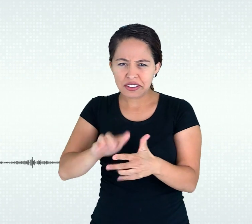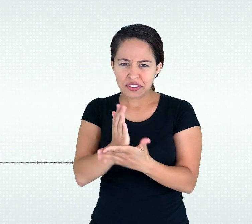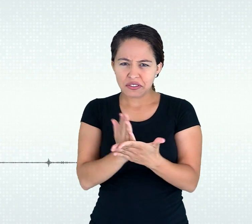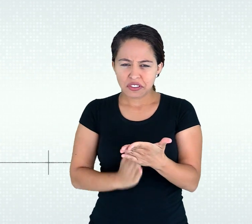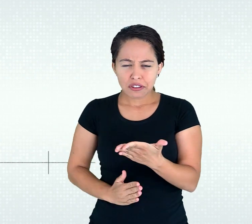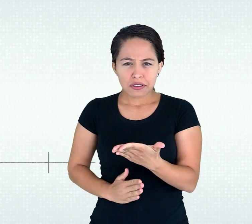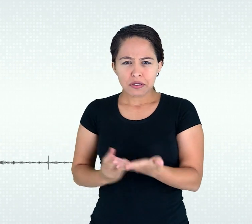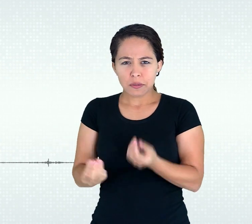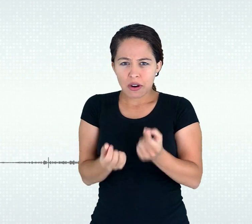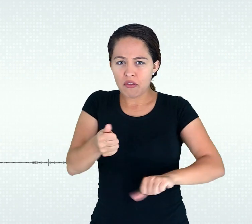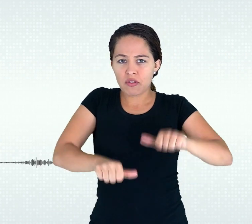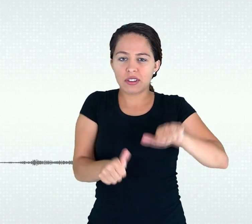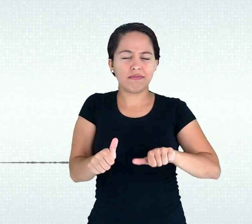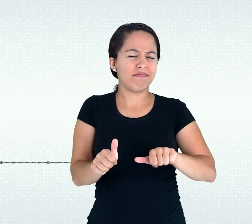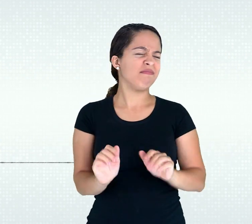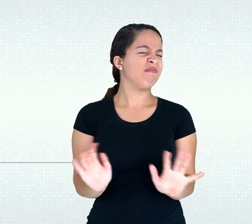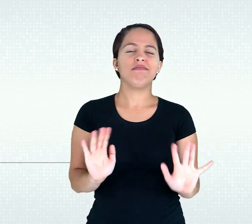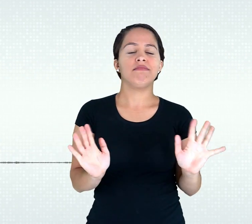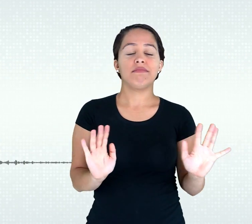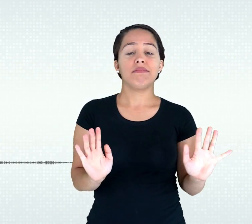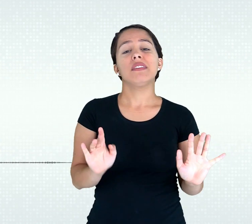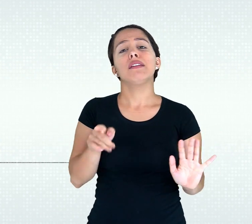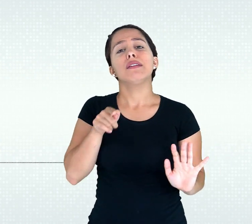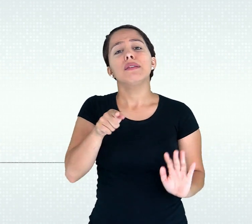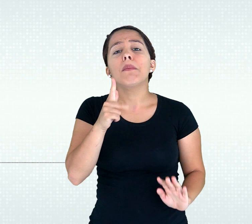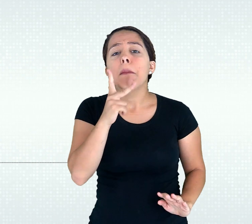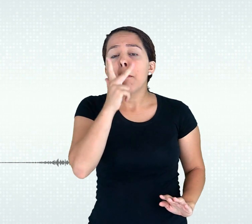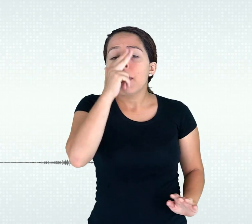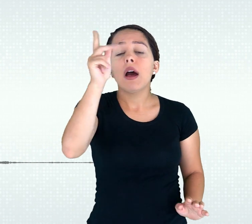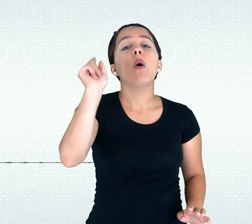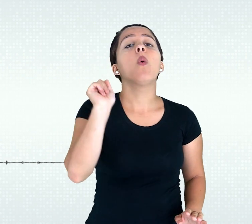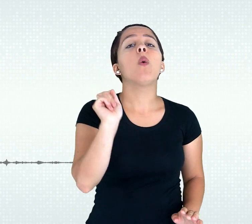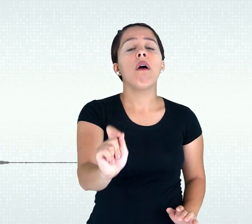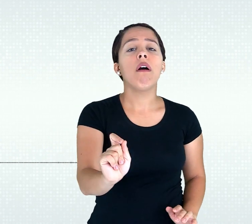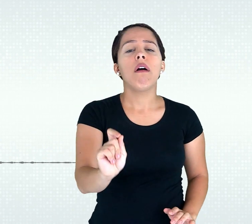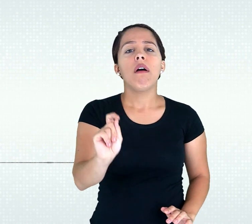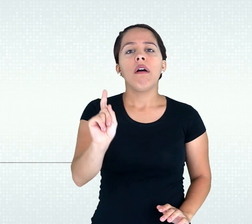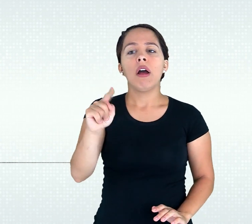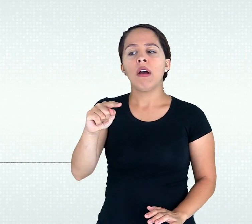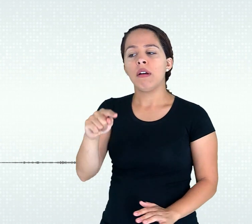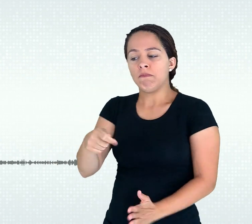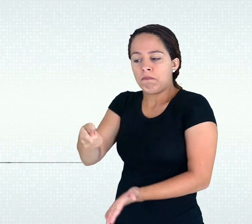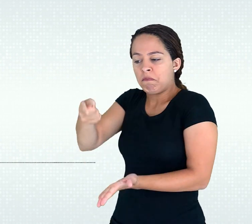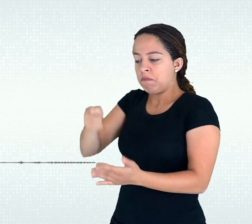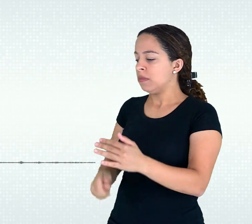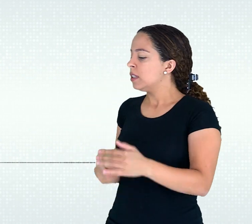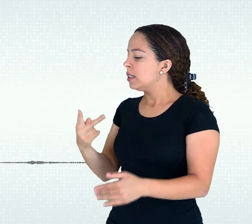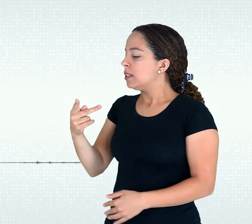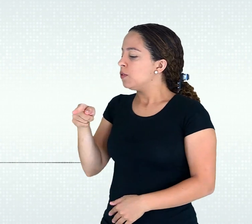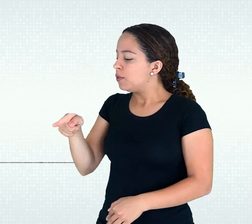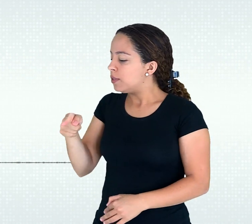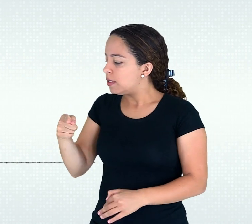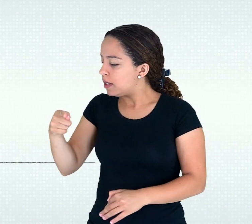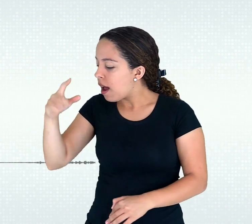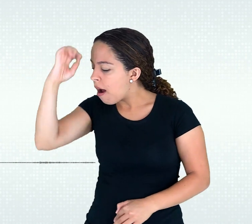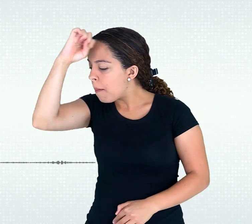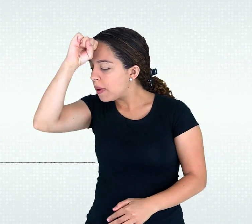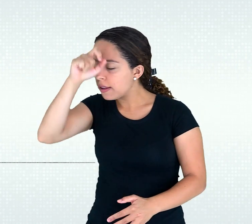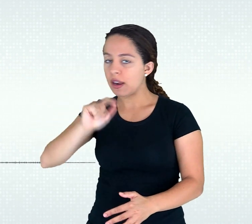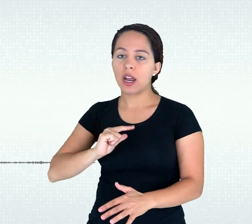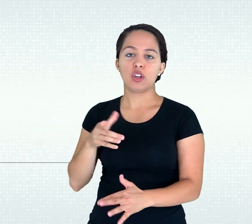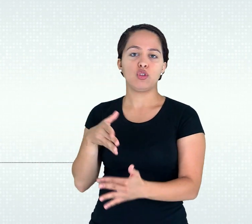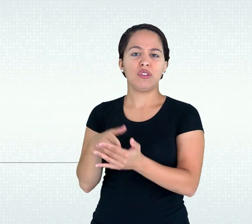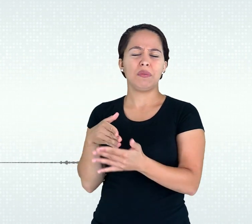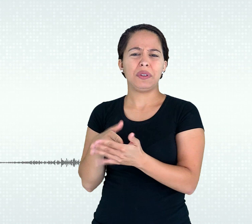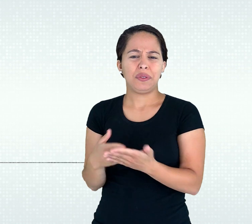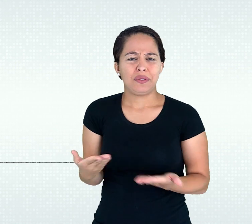o uso de médias aritméticas ou ponderadas entre as avaliações já que isso seria uma forma de